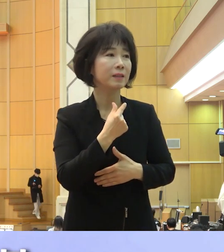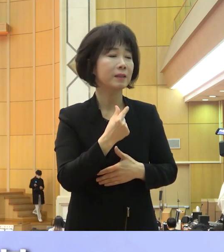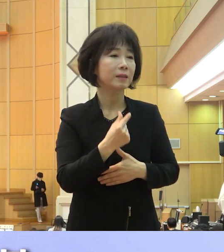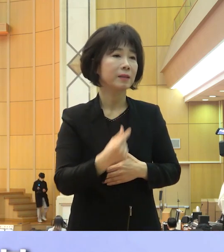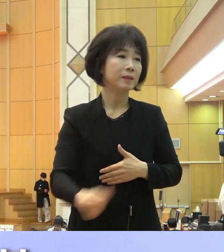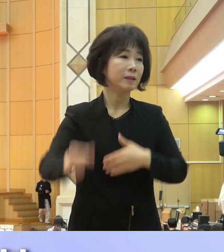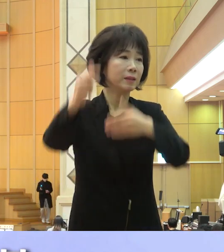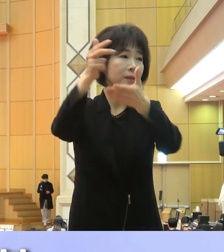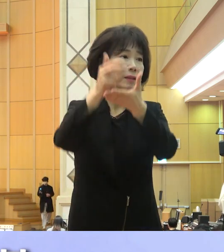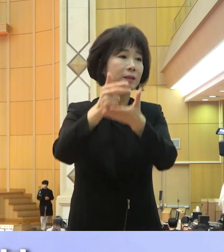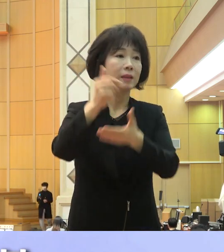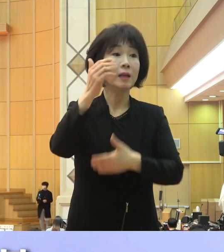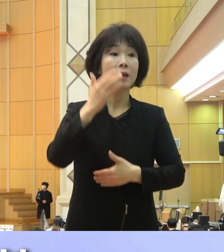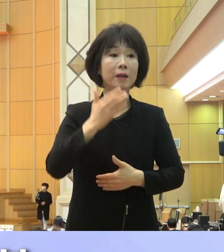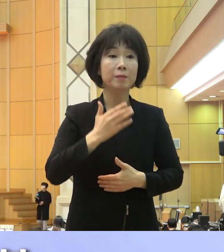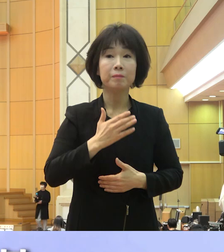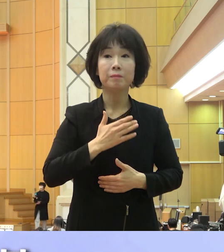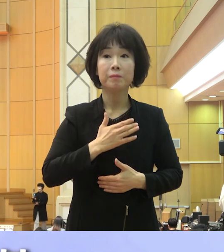일하시네.